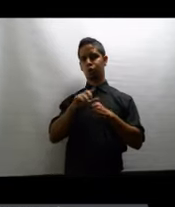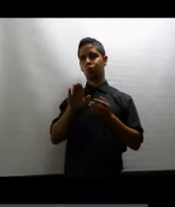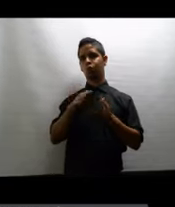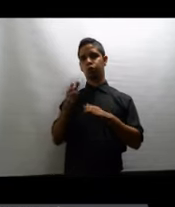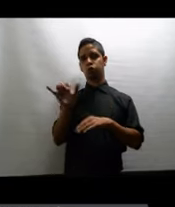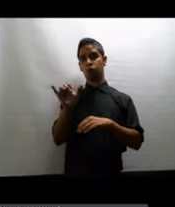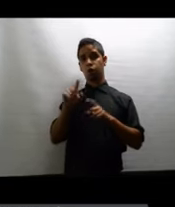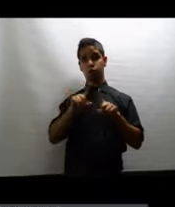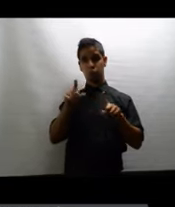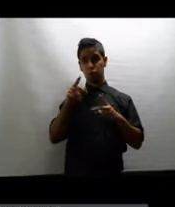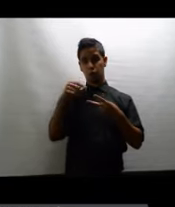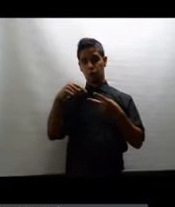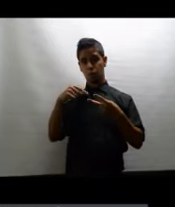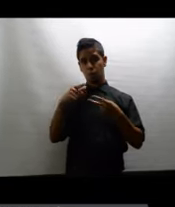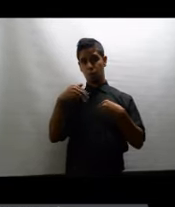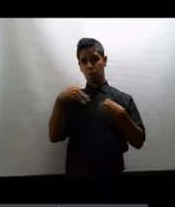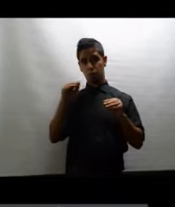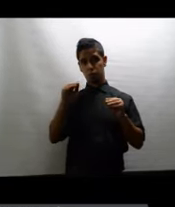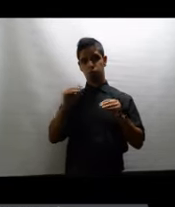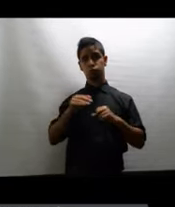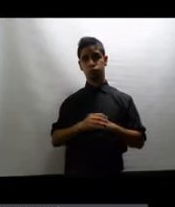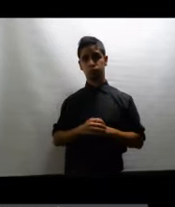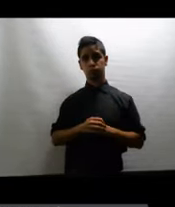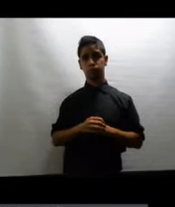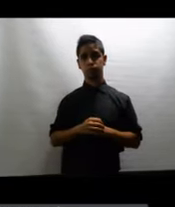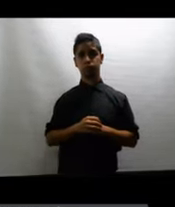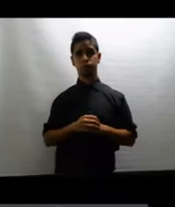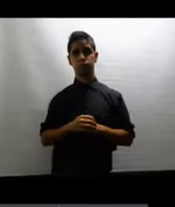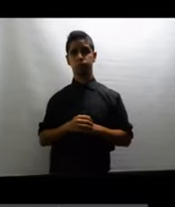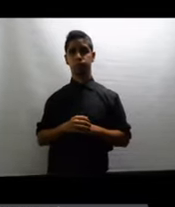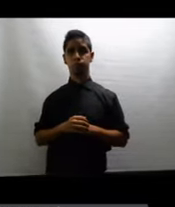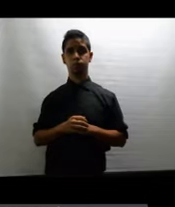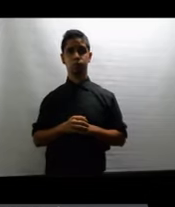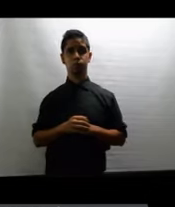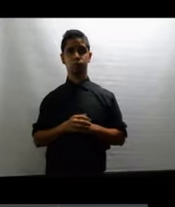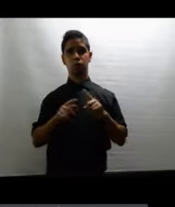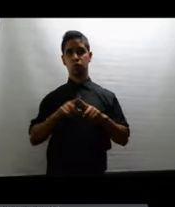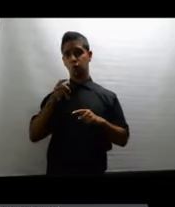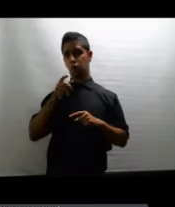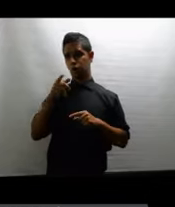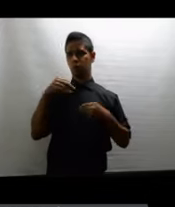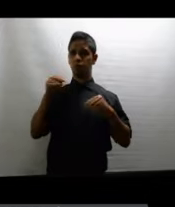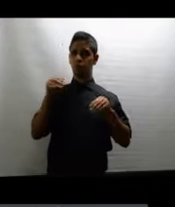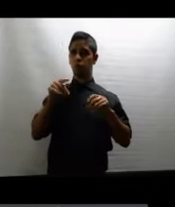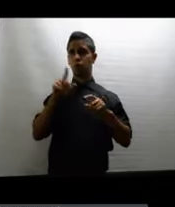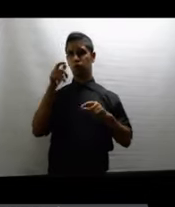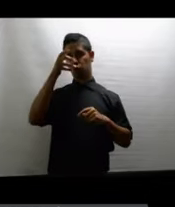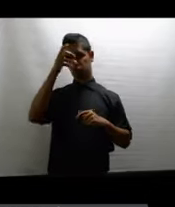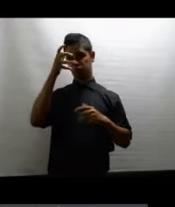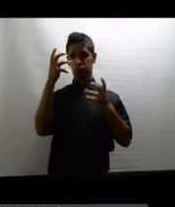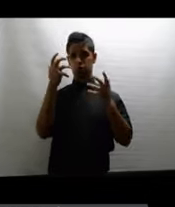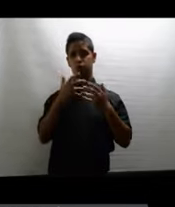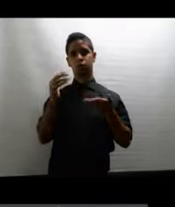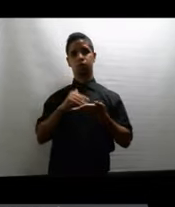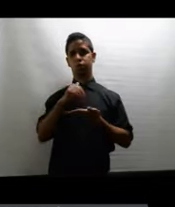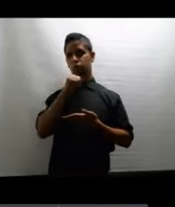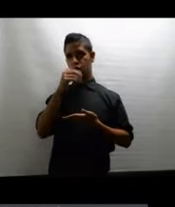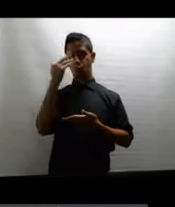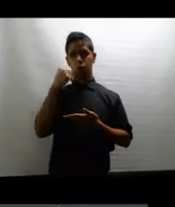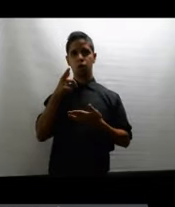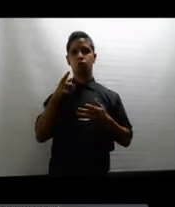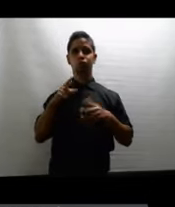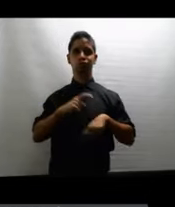ellos vendieron y el concepto nunca llegó a cuajar. Además, es una época de la vida